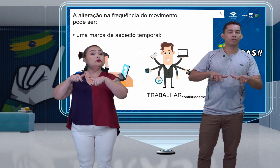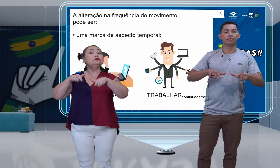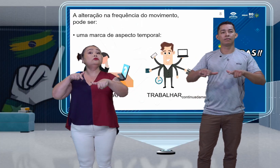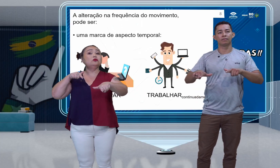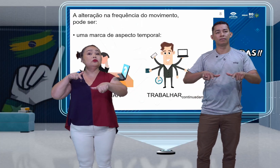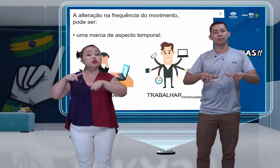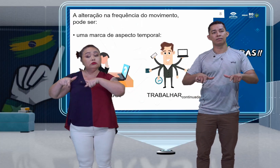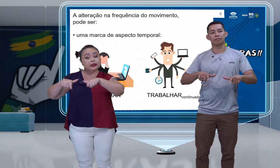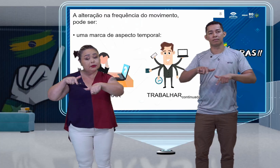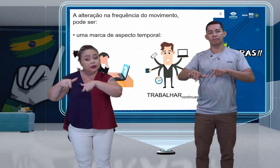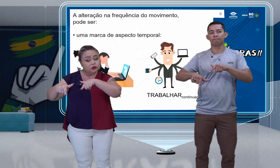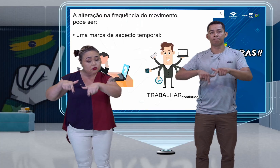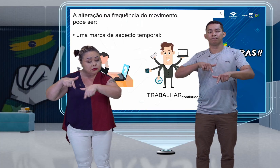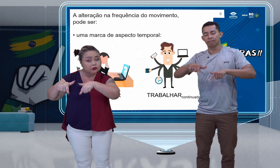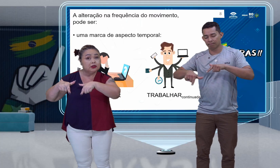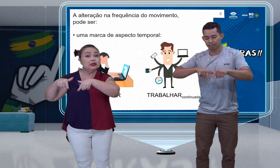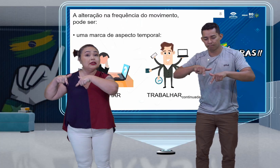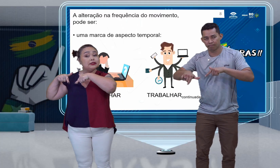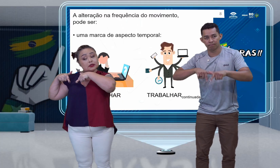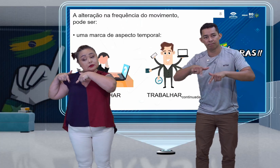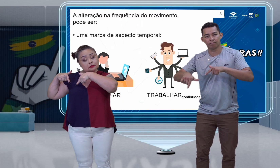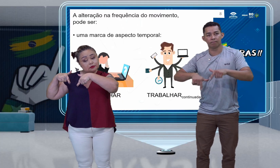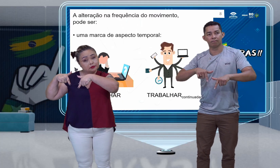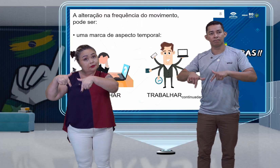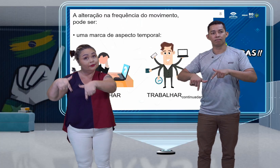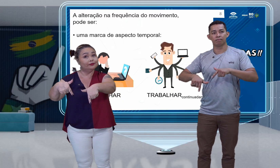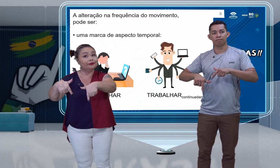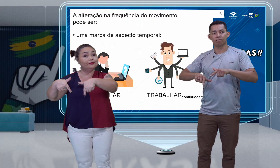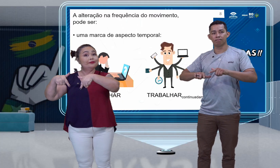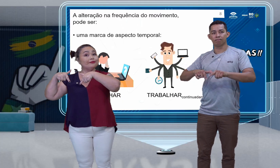trabalhando continuadamente. E tem esse aqui.